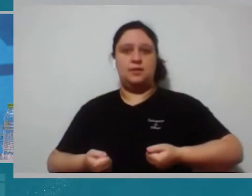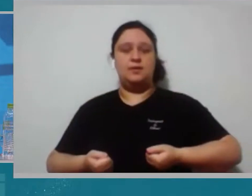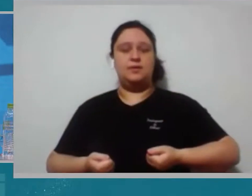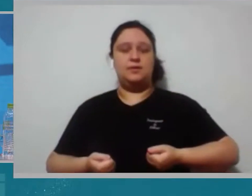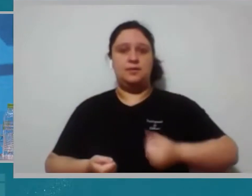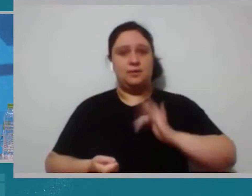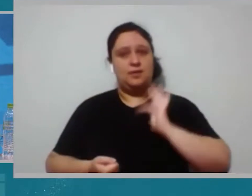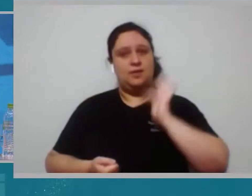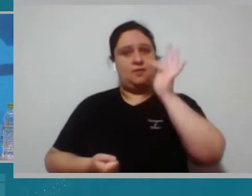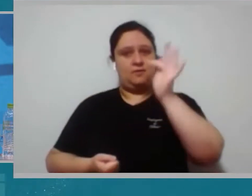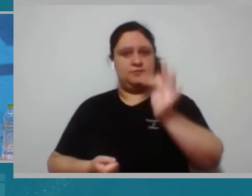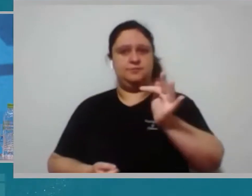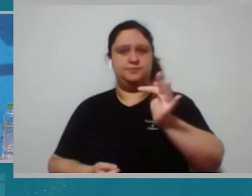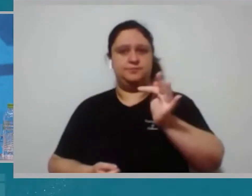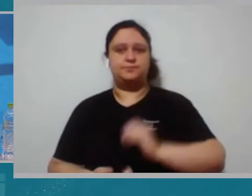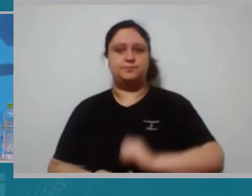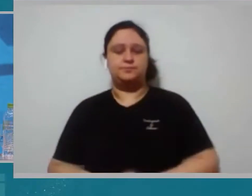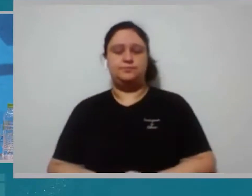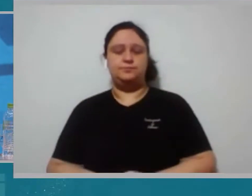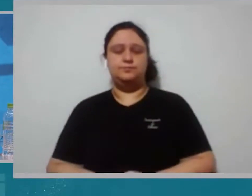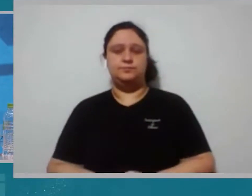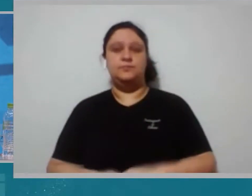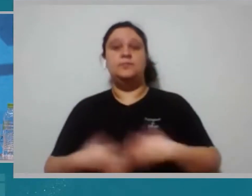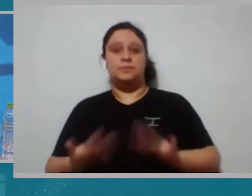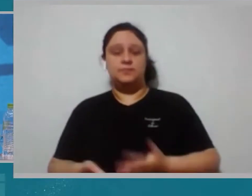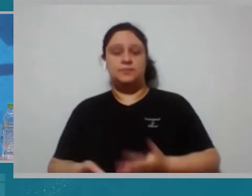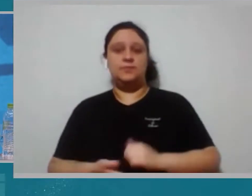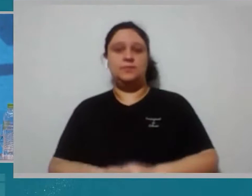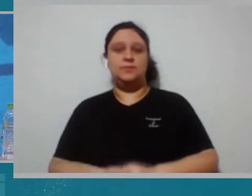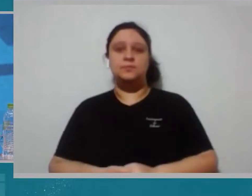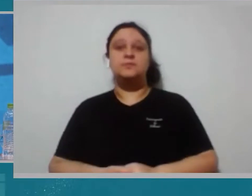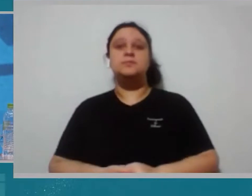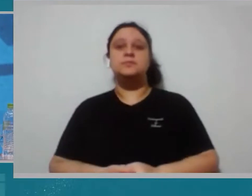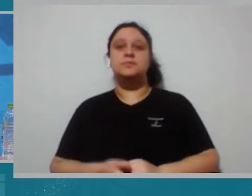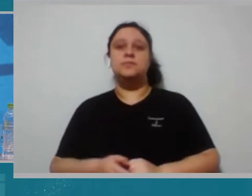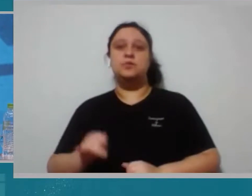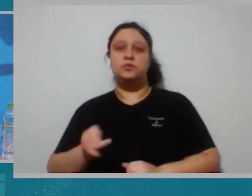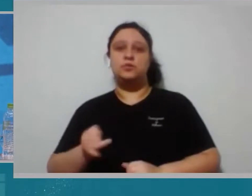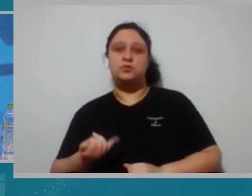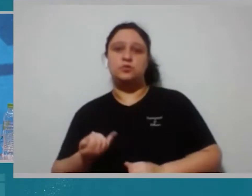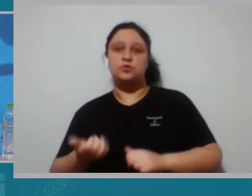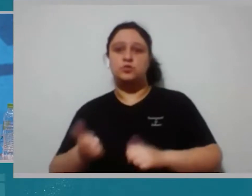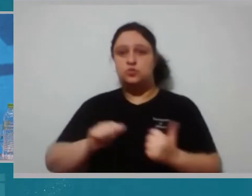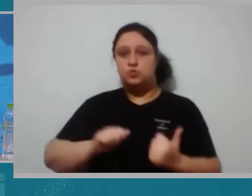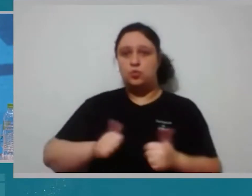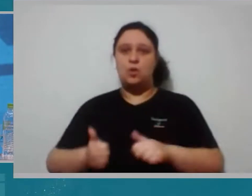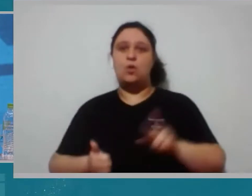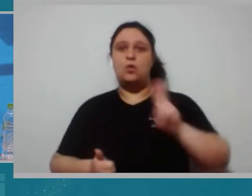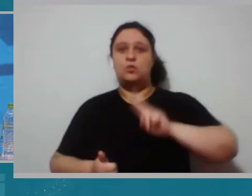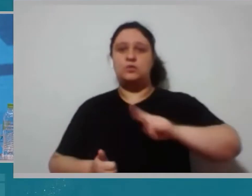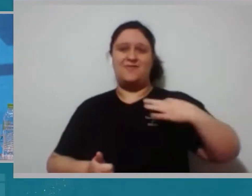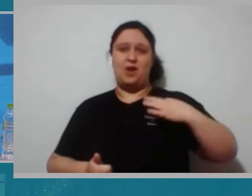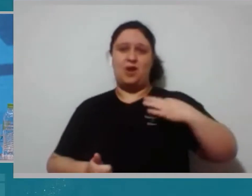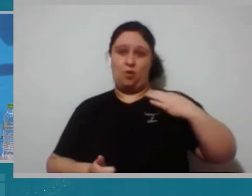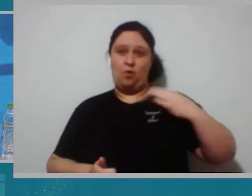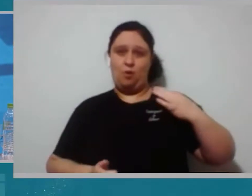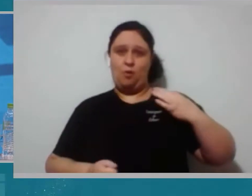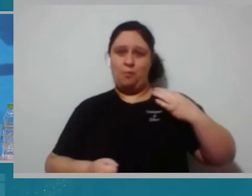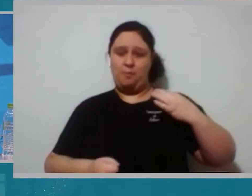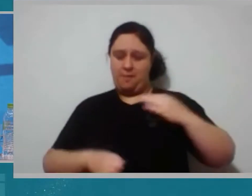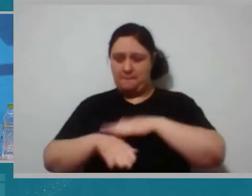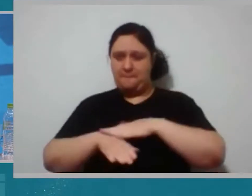futuramente. E aí João usava vestes de pelo de camelo e um cinto de